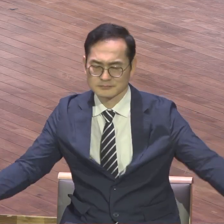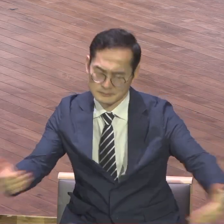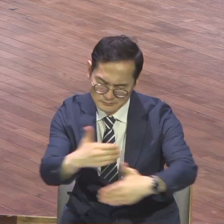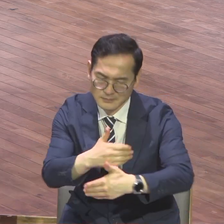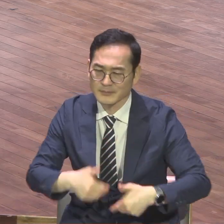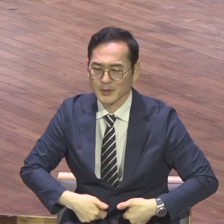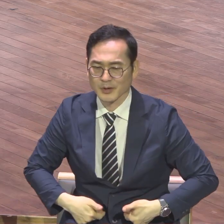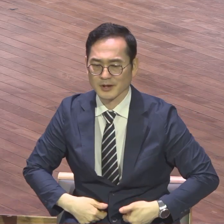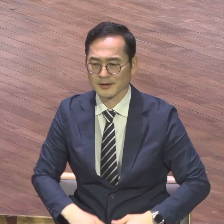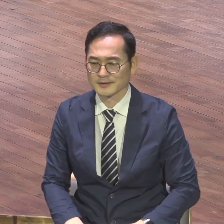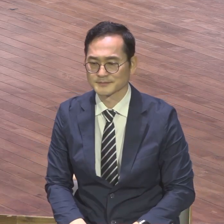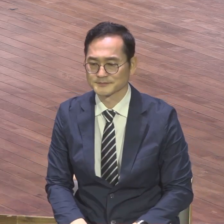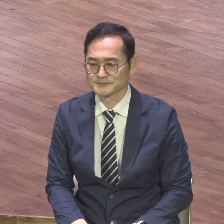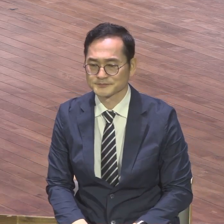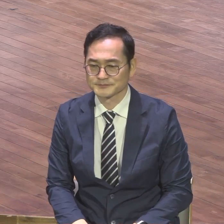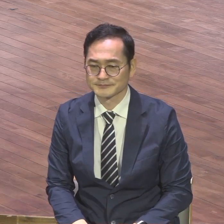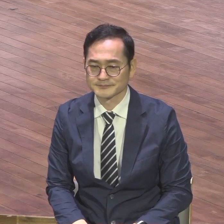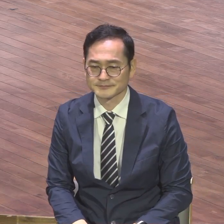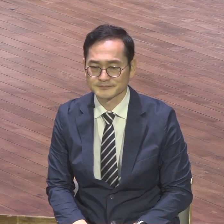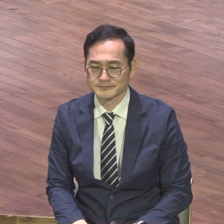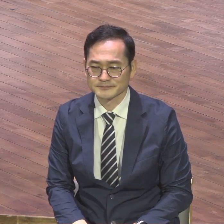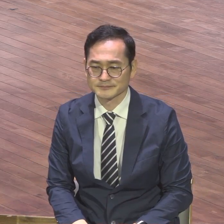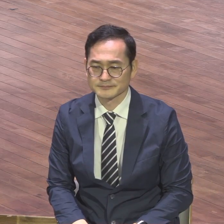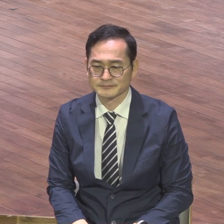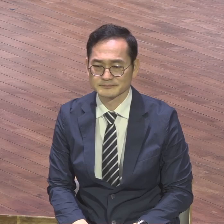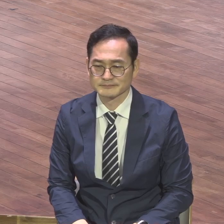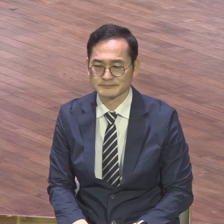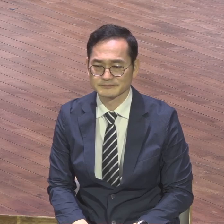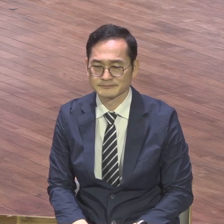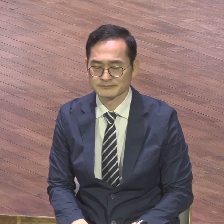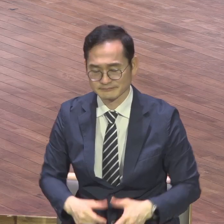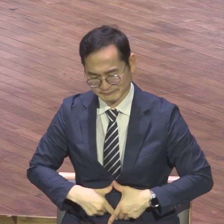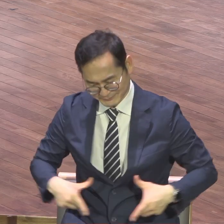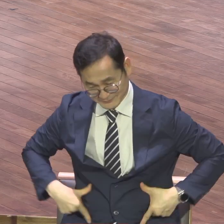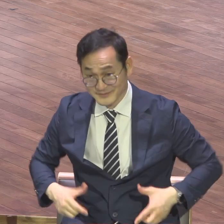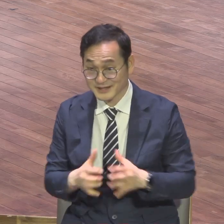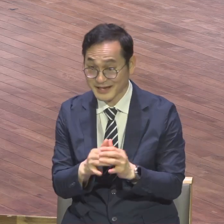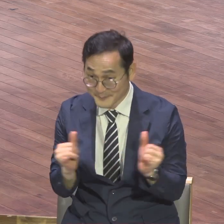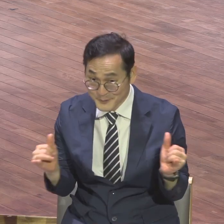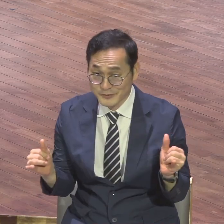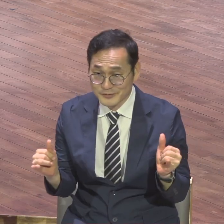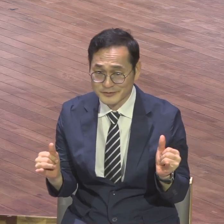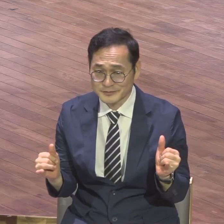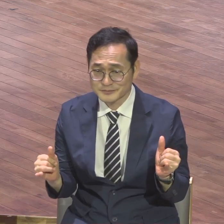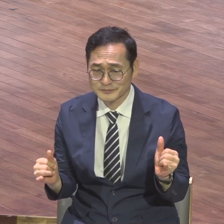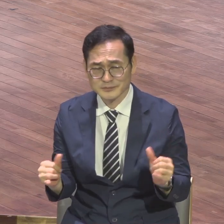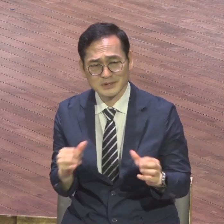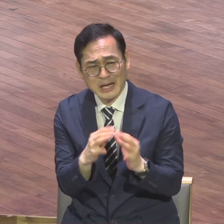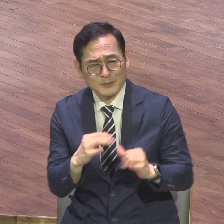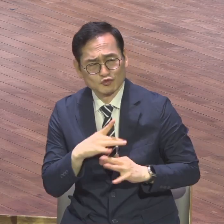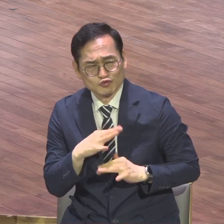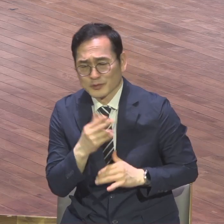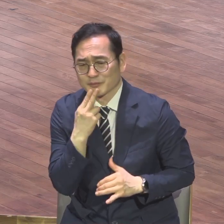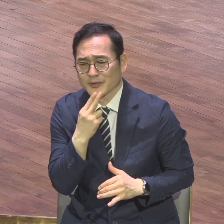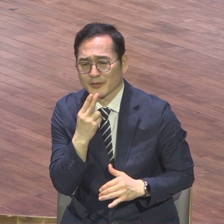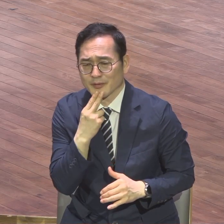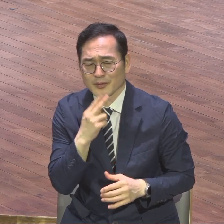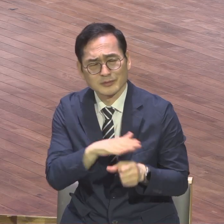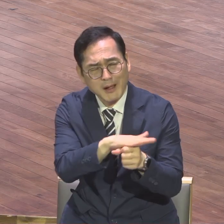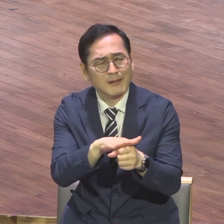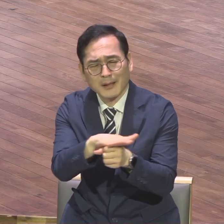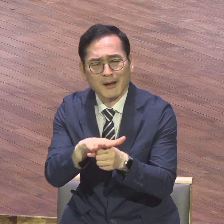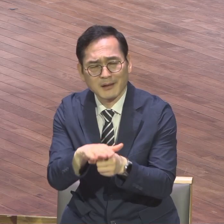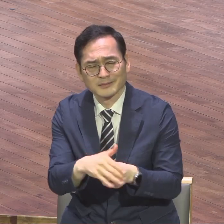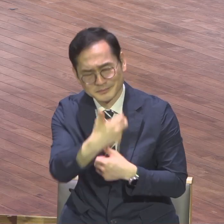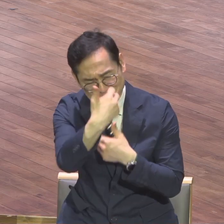살면서도 이런 사람은 행복합니다. 이런 사람은 거침이 없습니다. 사람 두려워하지 않습니다. 사람 사랑합니다.